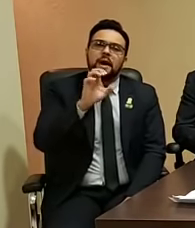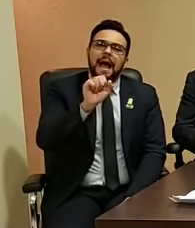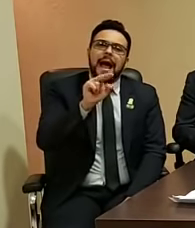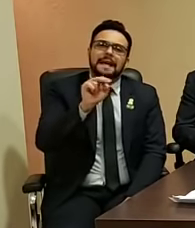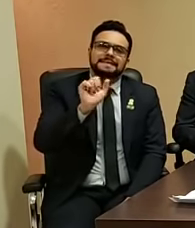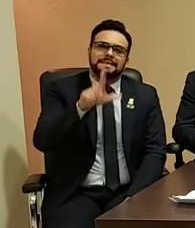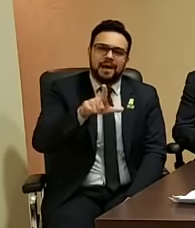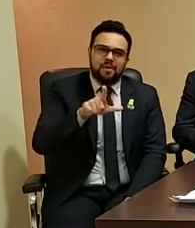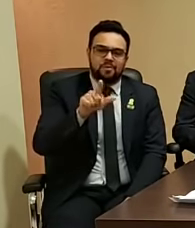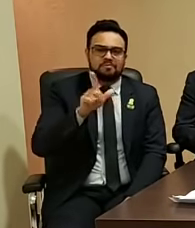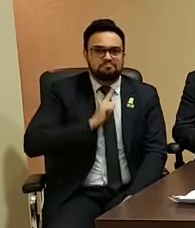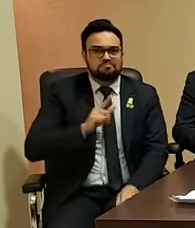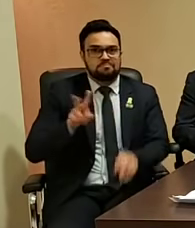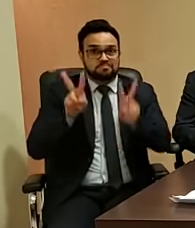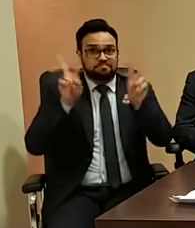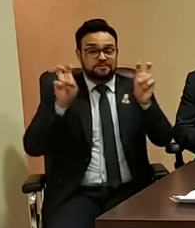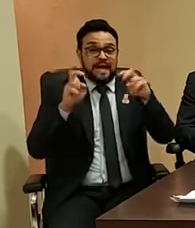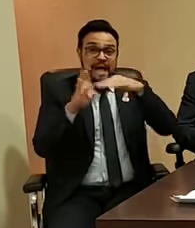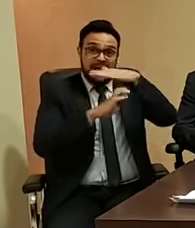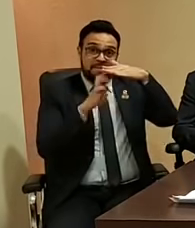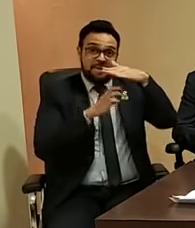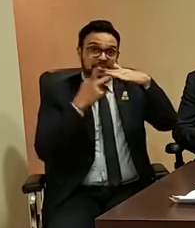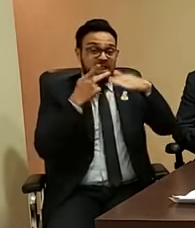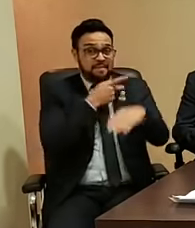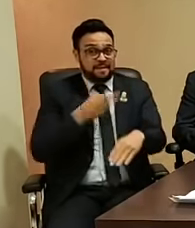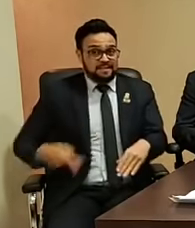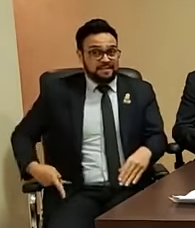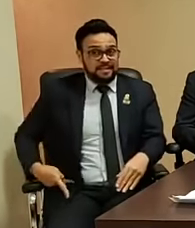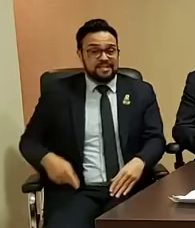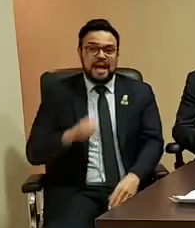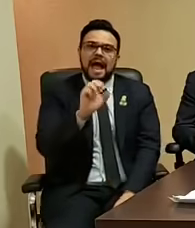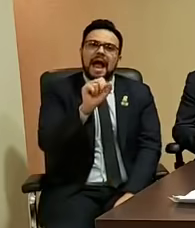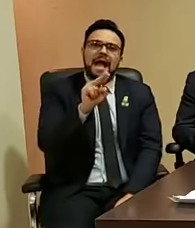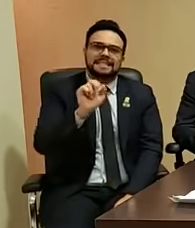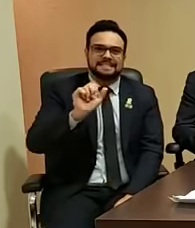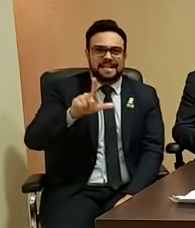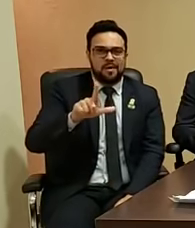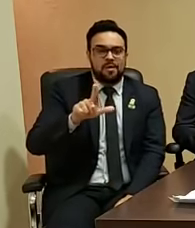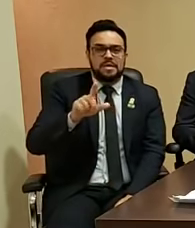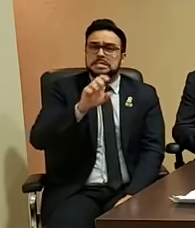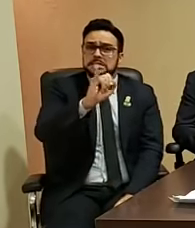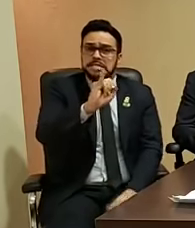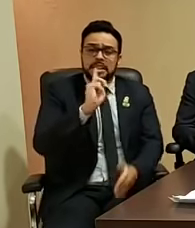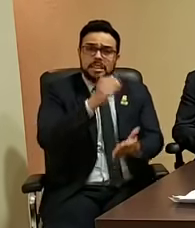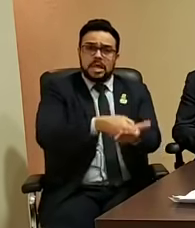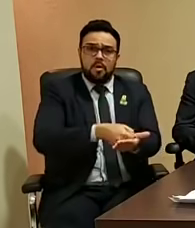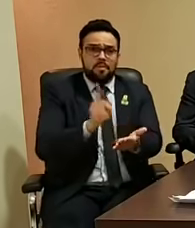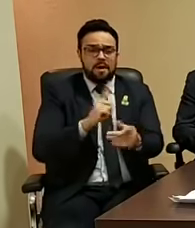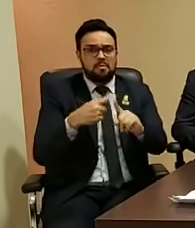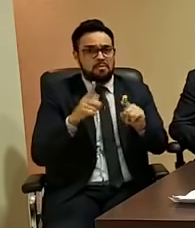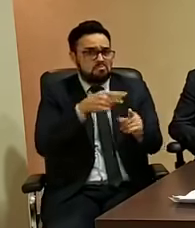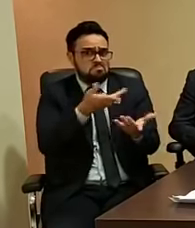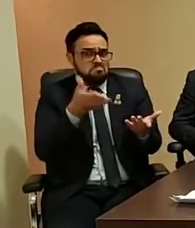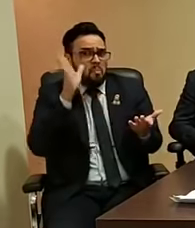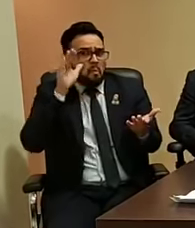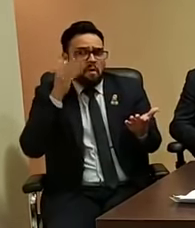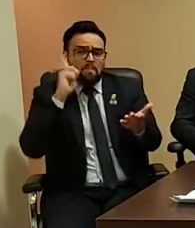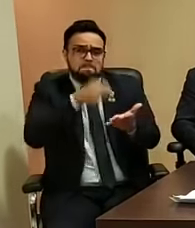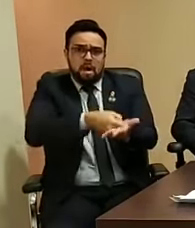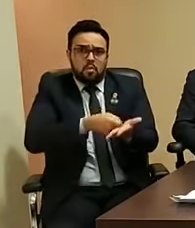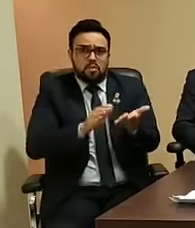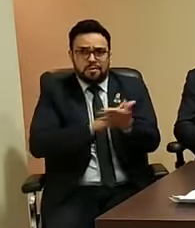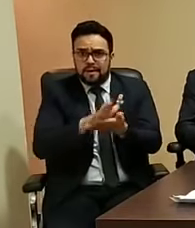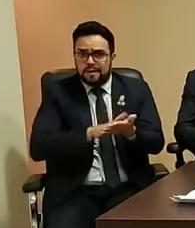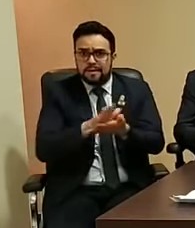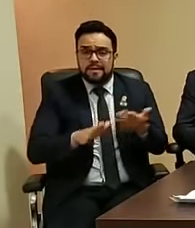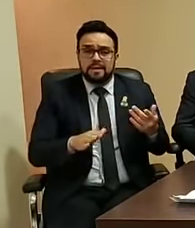o tal de canal, que é a empresa chama de presidente, sim, canal. Sim. É o ditador, canal. Não pagar, parece que não vem pagando, né? Então, a gente